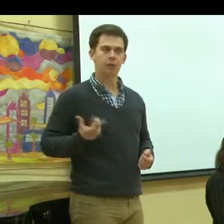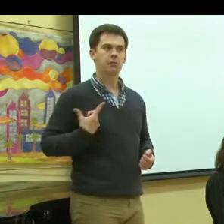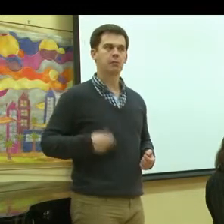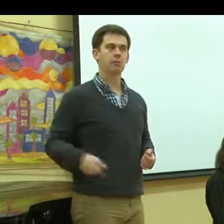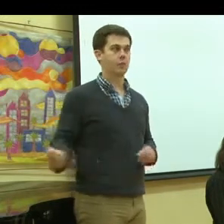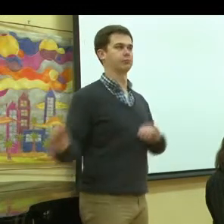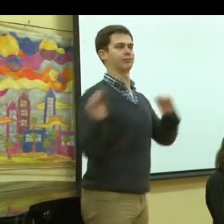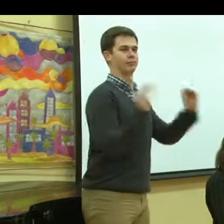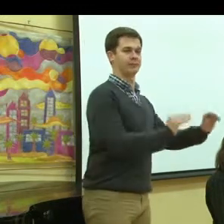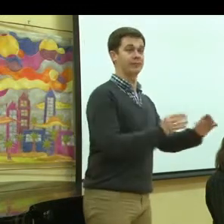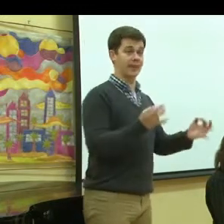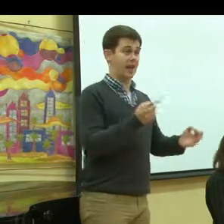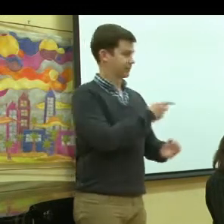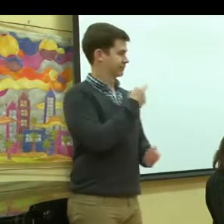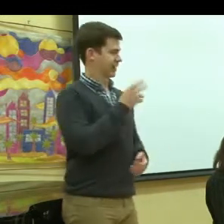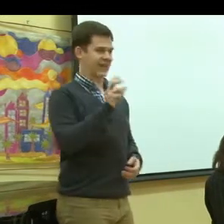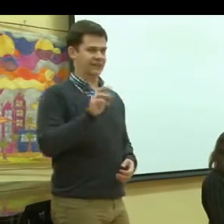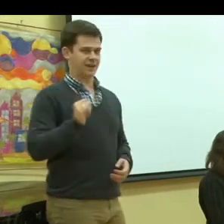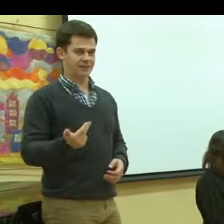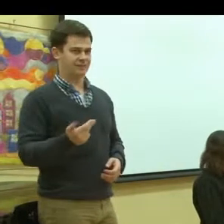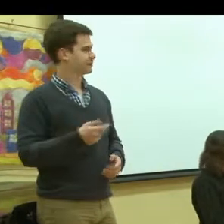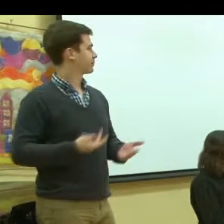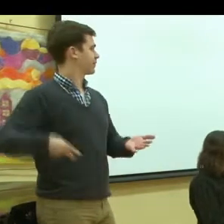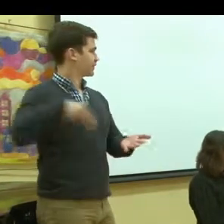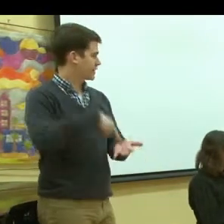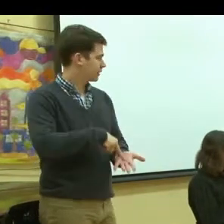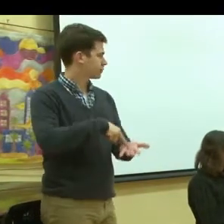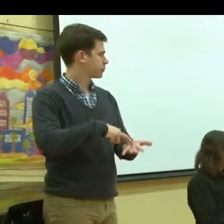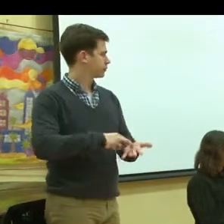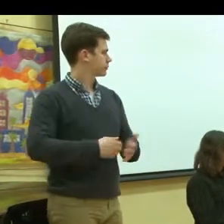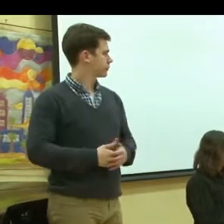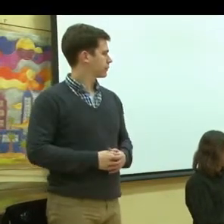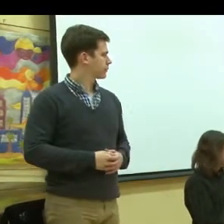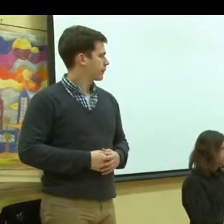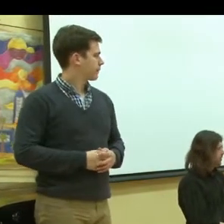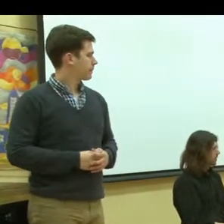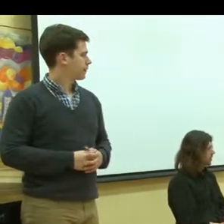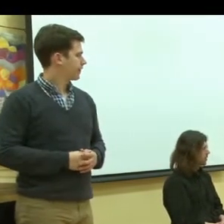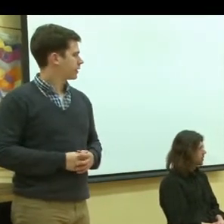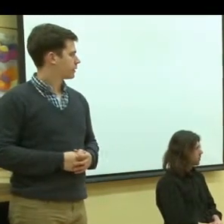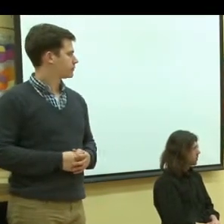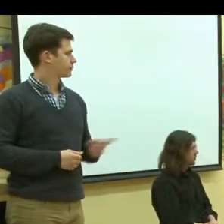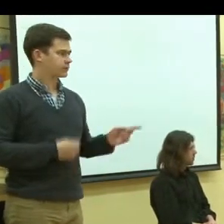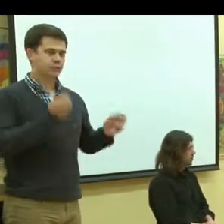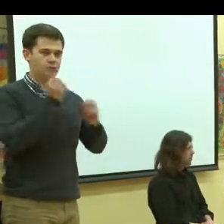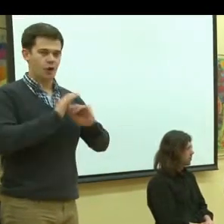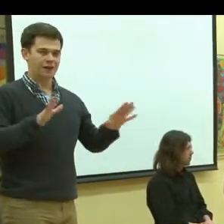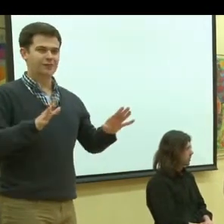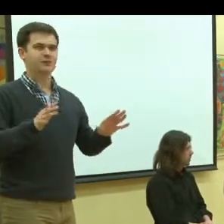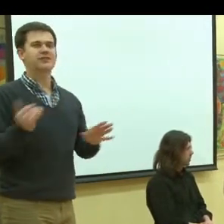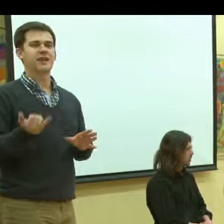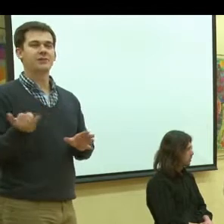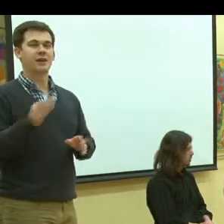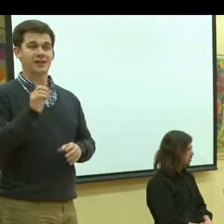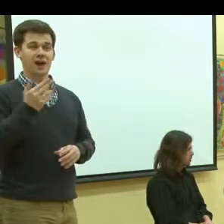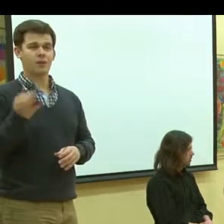voy a parar. Y teraz Cristian wstaje. Donde pasa a ser una danza que era muy, muy cortada. I właśnie on teraz pokazuje, że na początku te